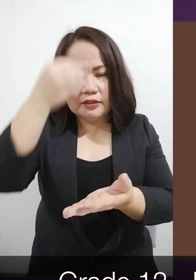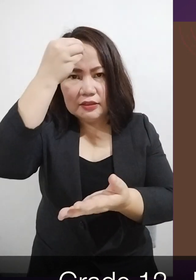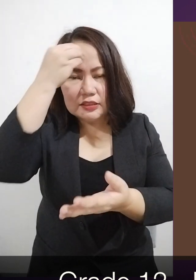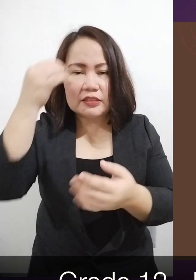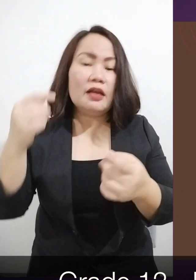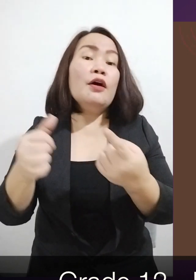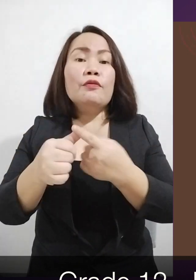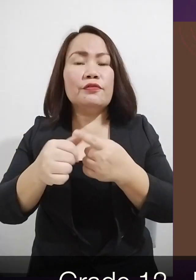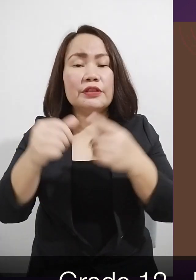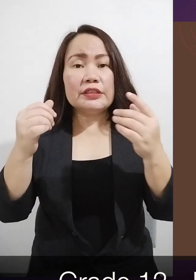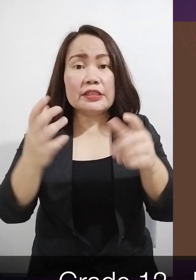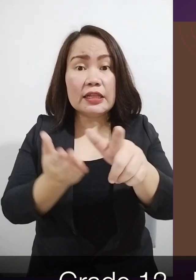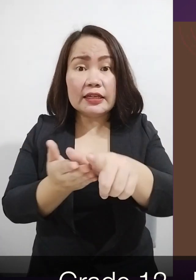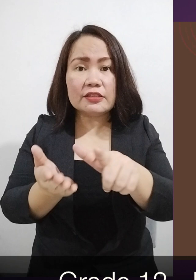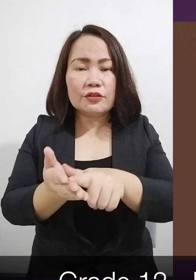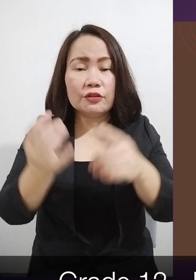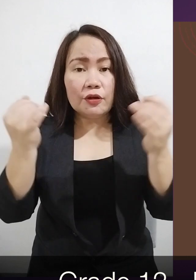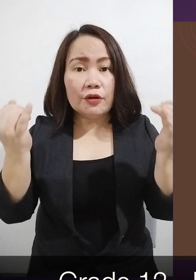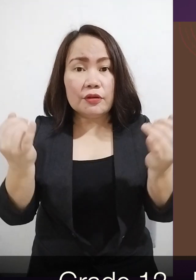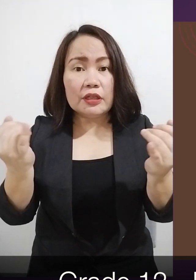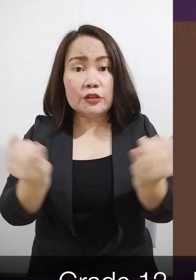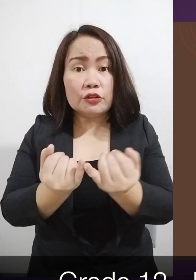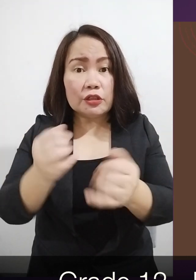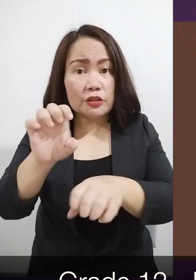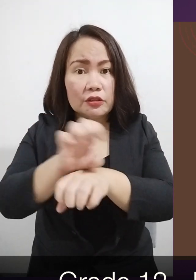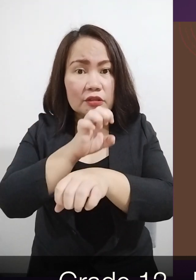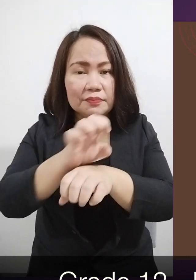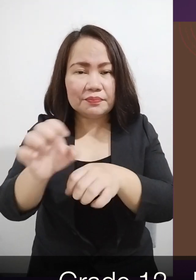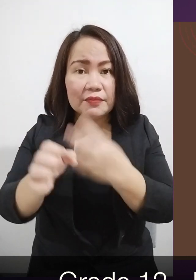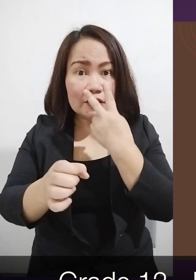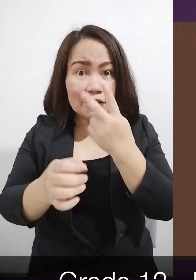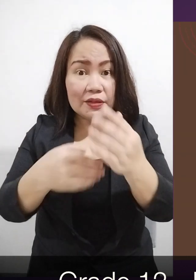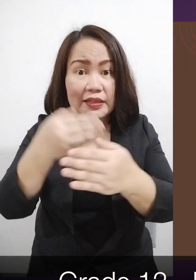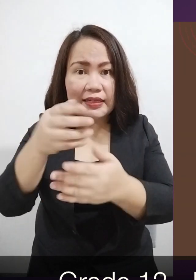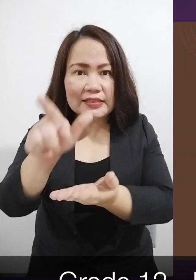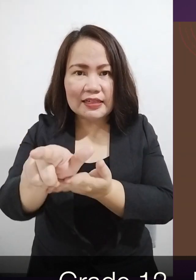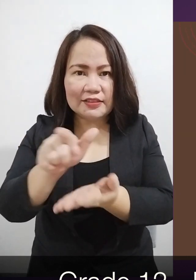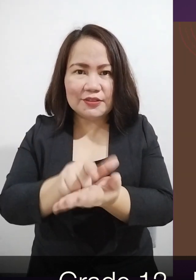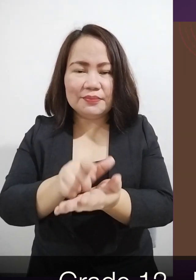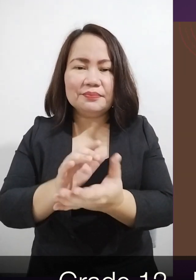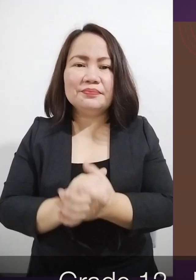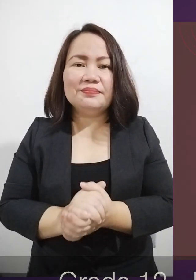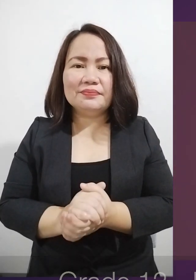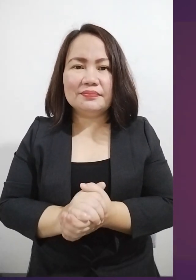lesson natin sa subject na entrepreneurship. Kita-kits sa susunod nating mga lessons.